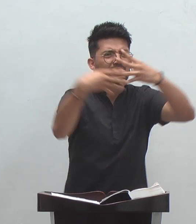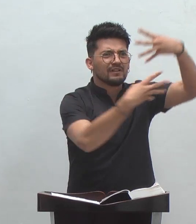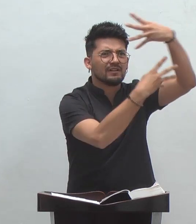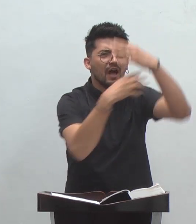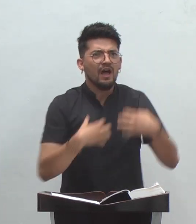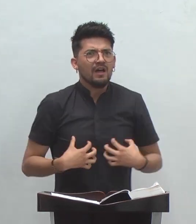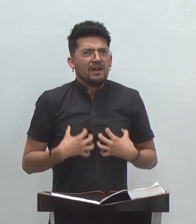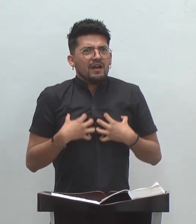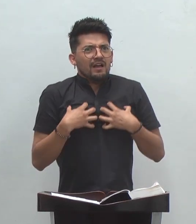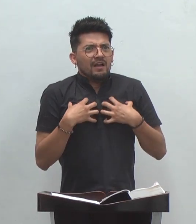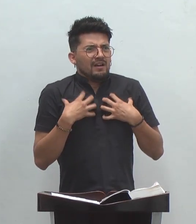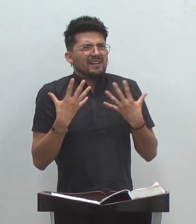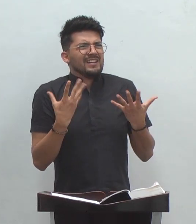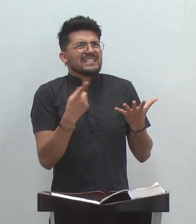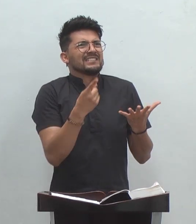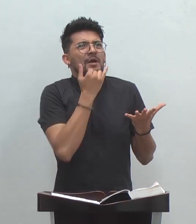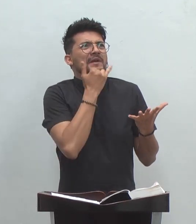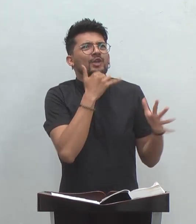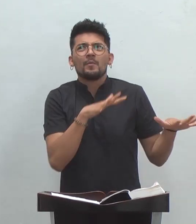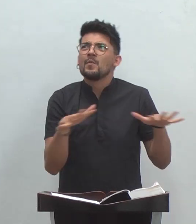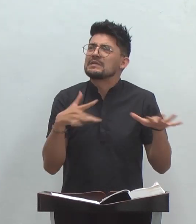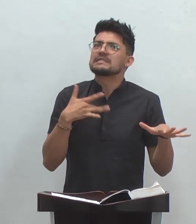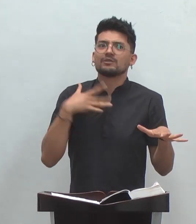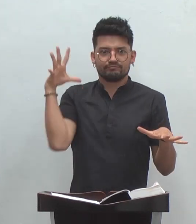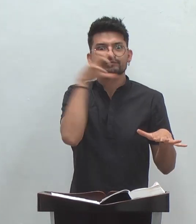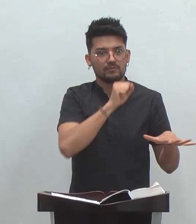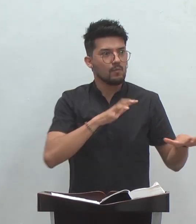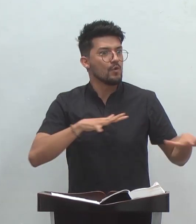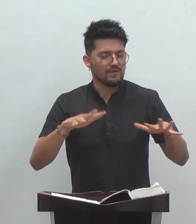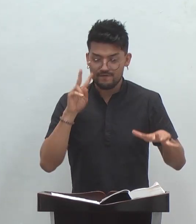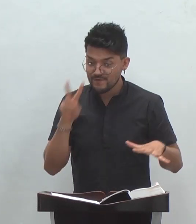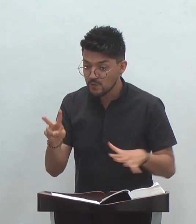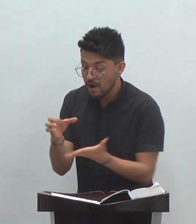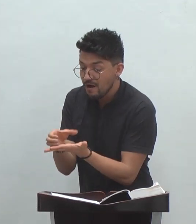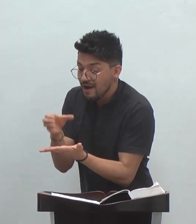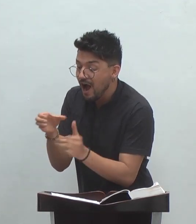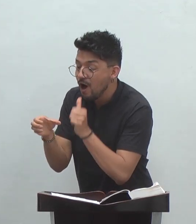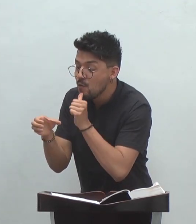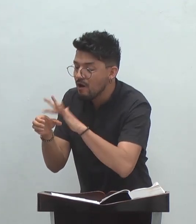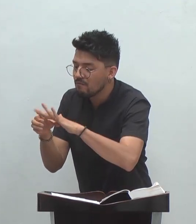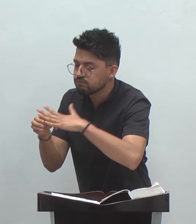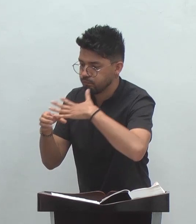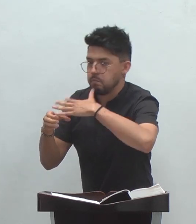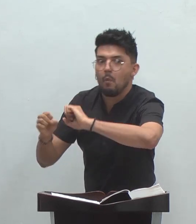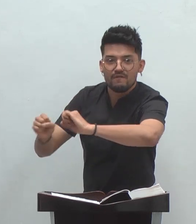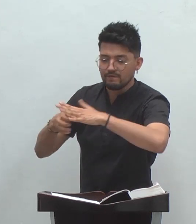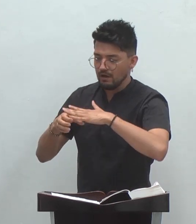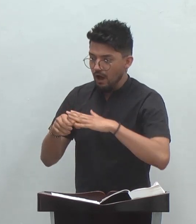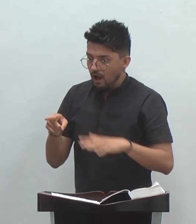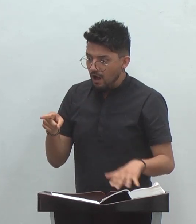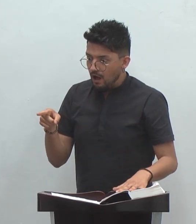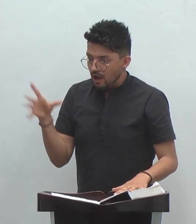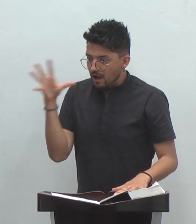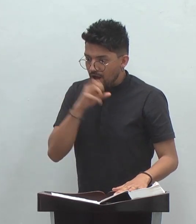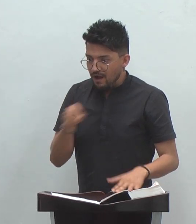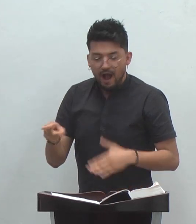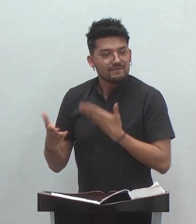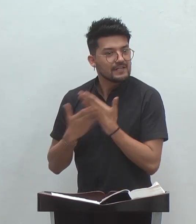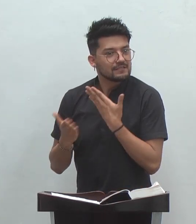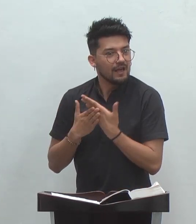que empezó a moverse la persiana de un lado al otro y me asusté y dije, ¿qué está pasando? Y dije, se está moviendo todo y vi el agua, que el agua rebosaba y se movía en el